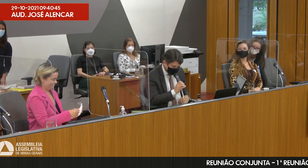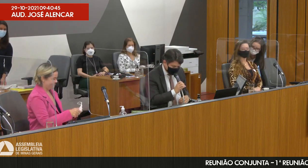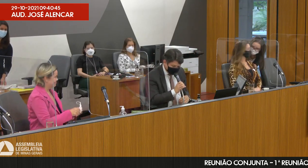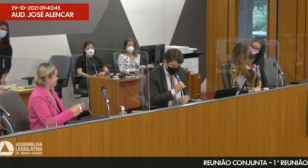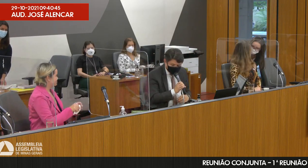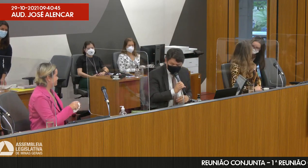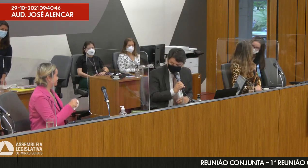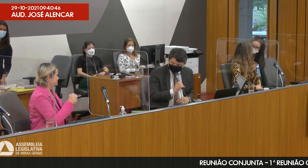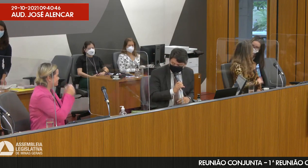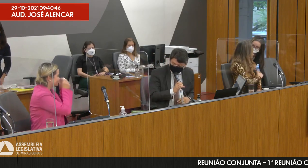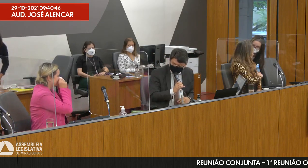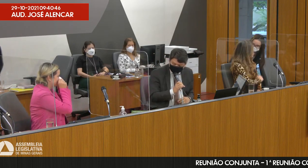Muito obrigado, Priscila,